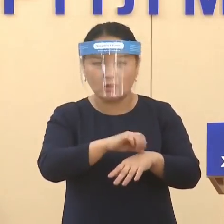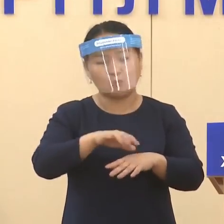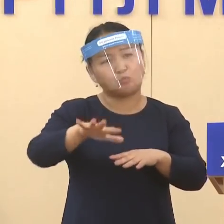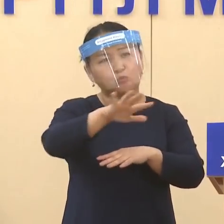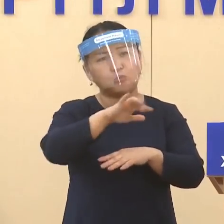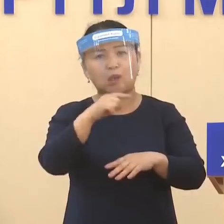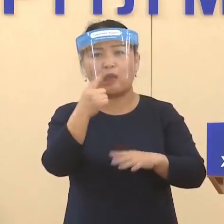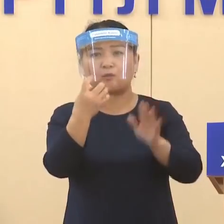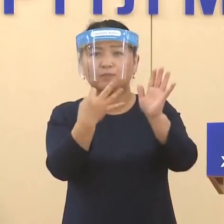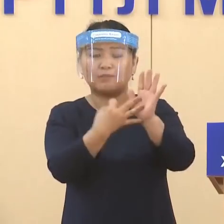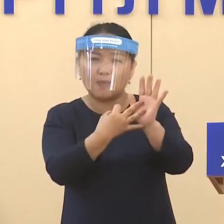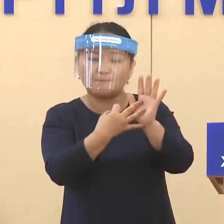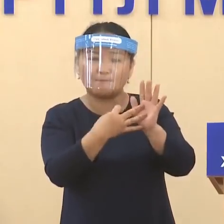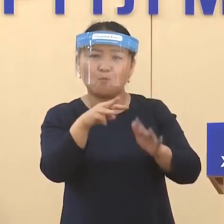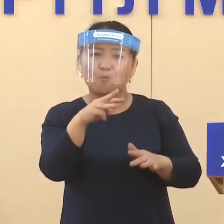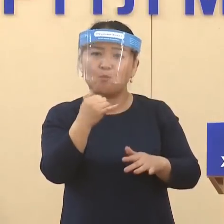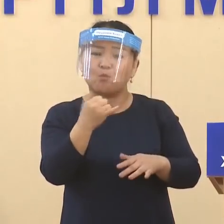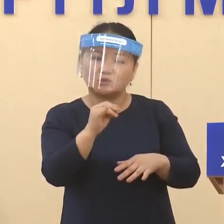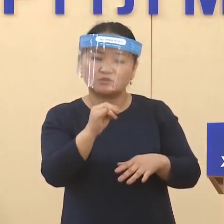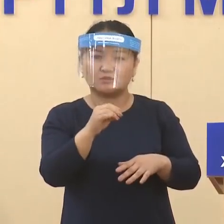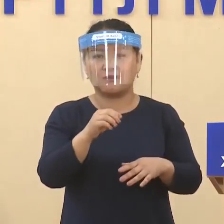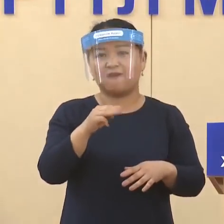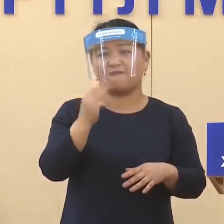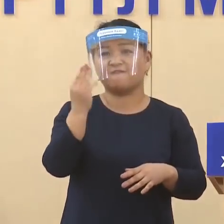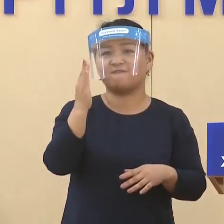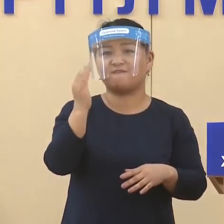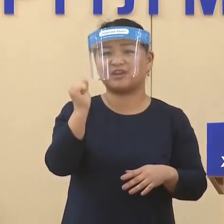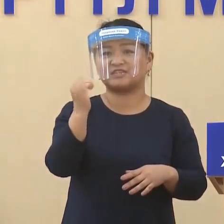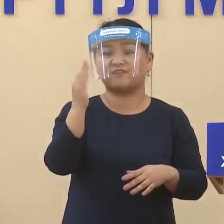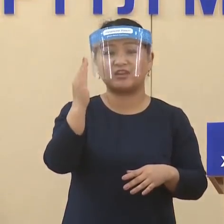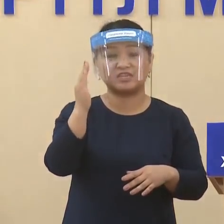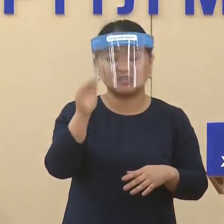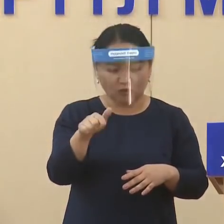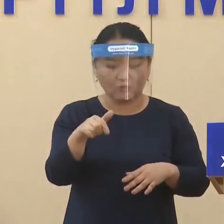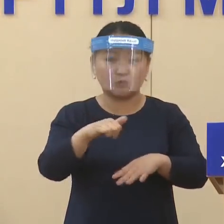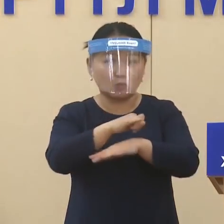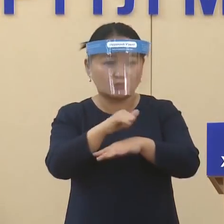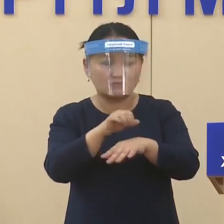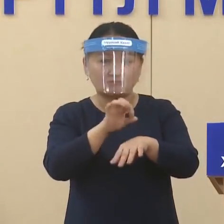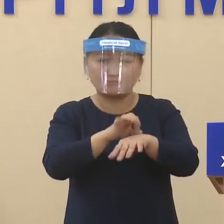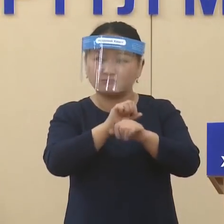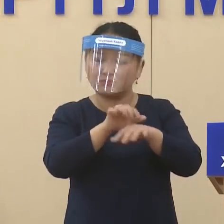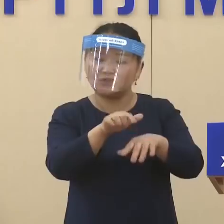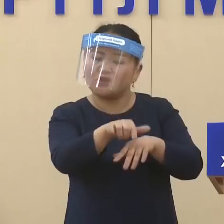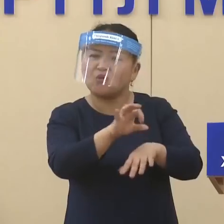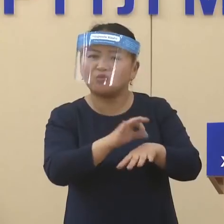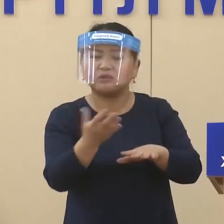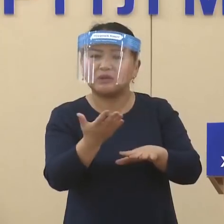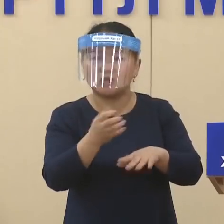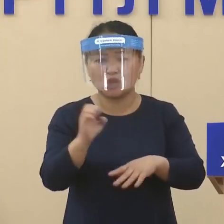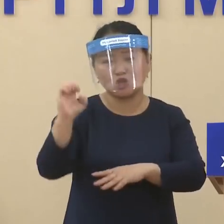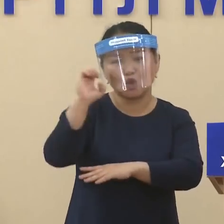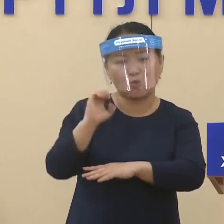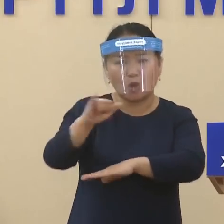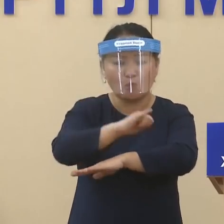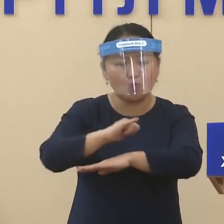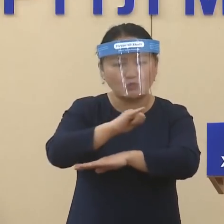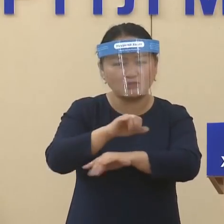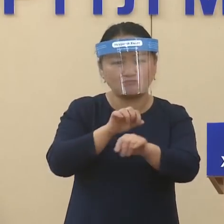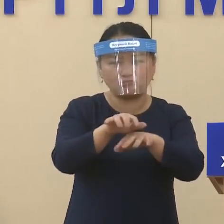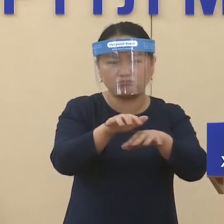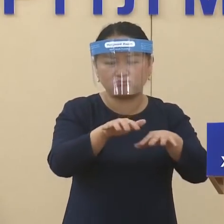муж улс болон Вашингтон ДС-д бүртгэгдэж байгаа юм байна. За уг өвчлөлийн хам шинж бол Европын олон улсад бүртгэгдэж